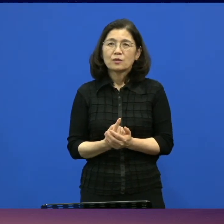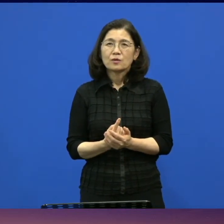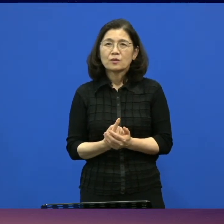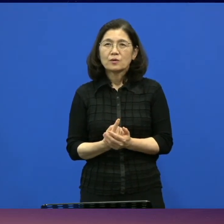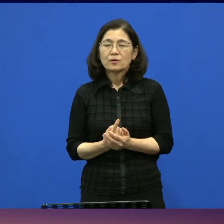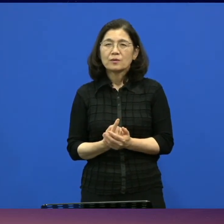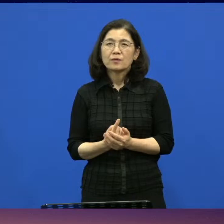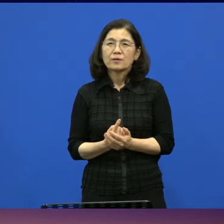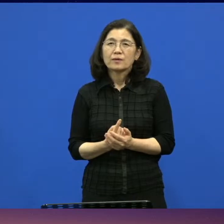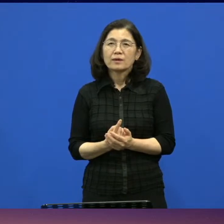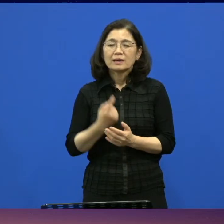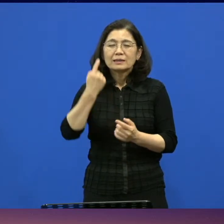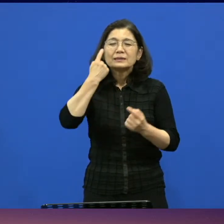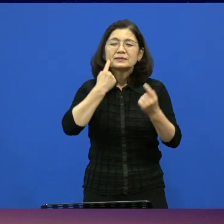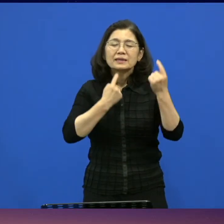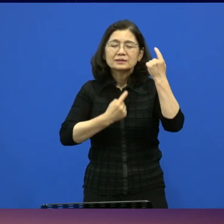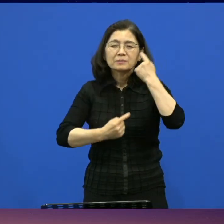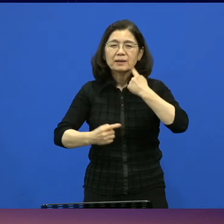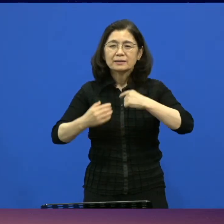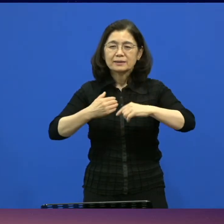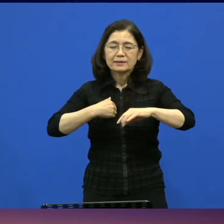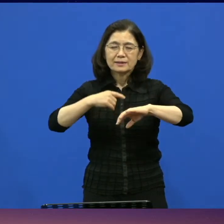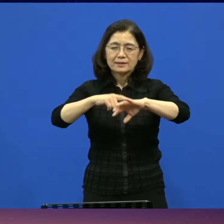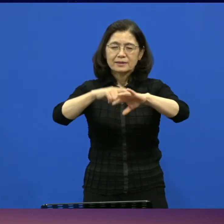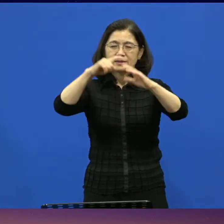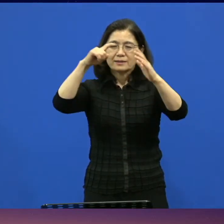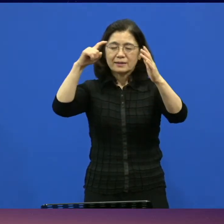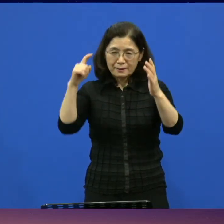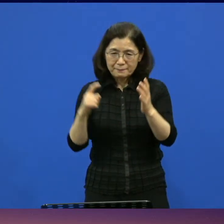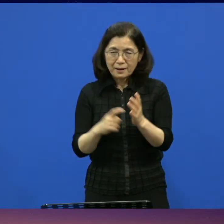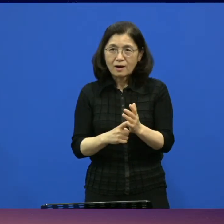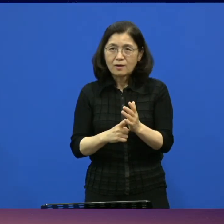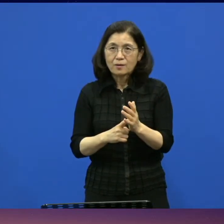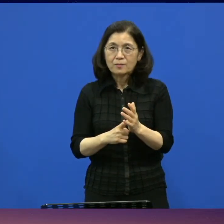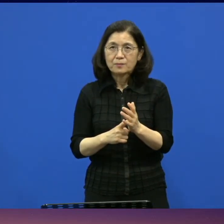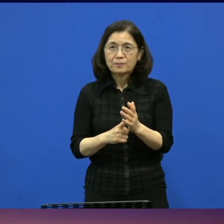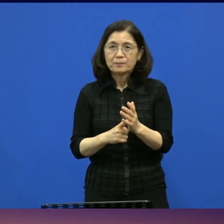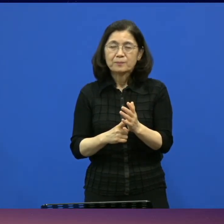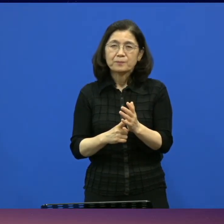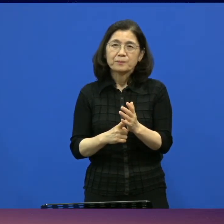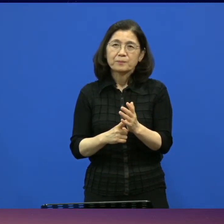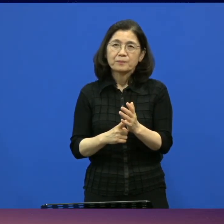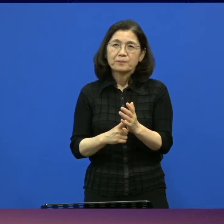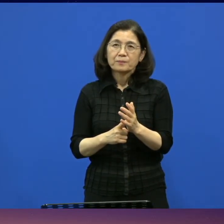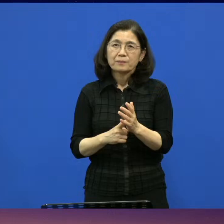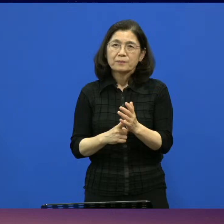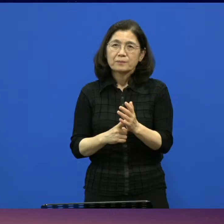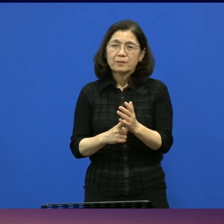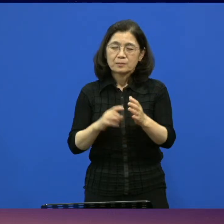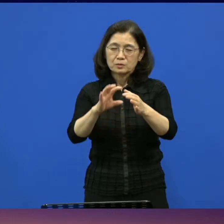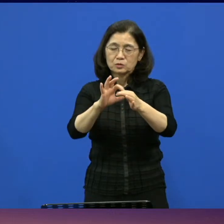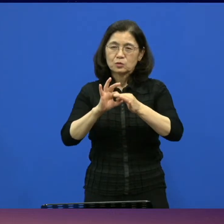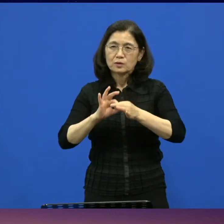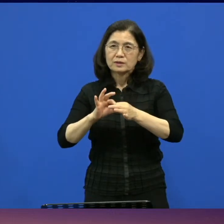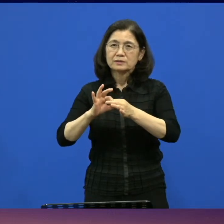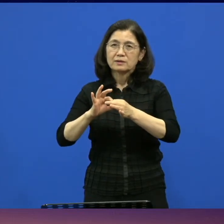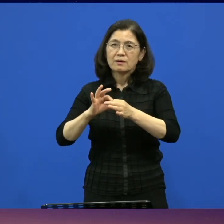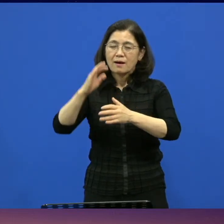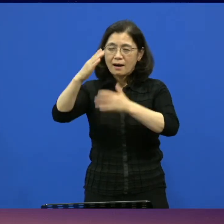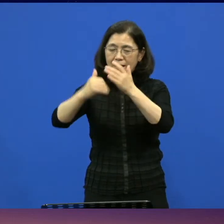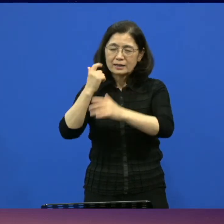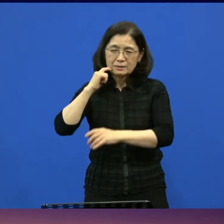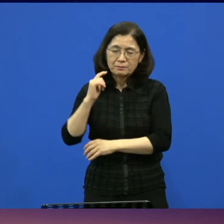그곳이 기름진 땅이 되고 그게 물길이 열리고 그게 하나님의 영광이 드러나고 아름다운